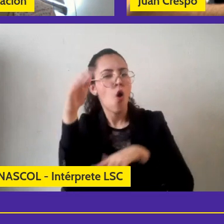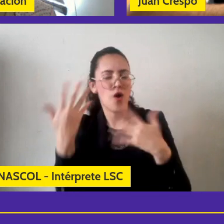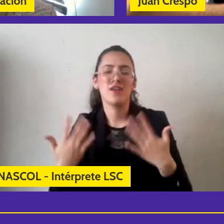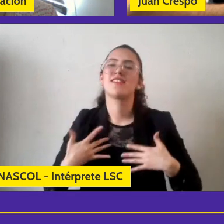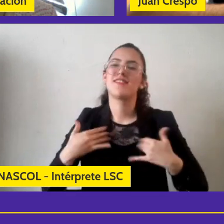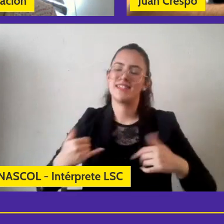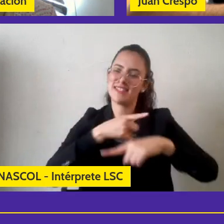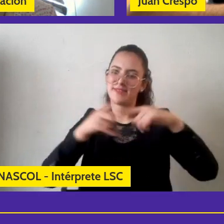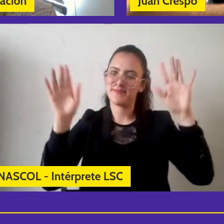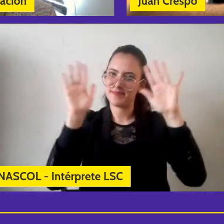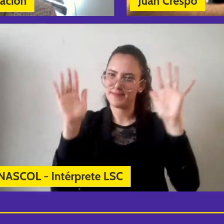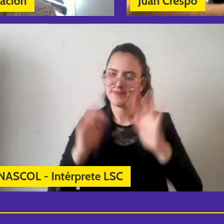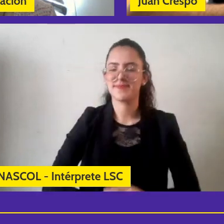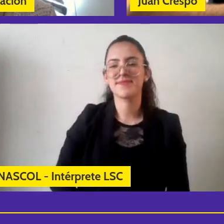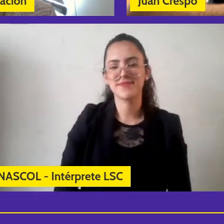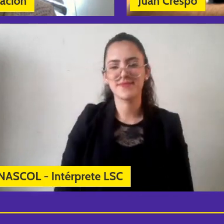semana.